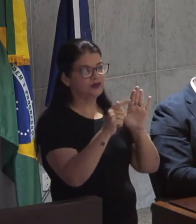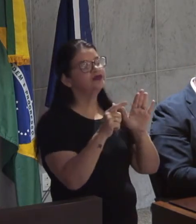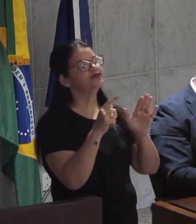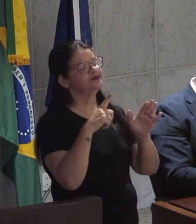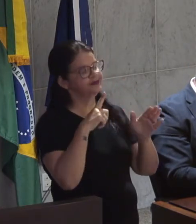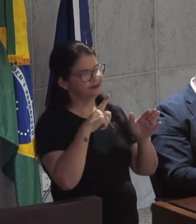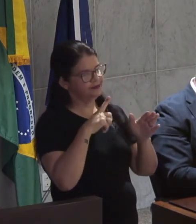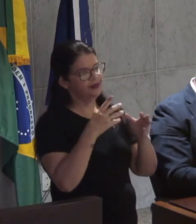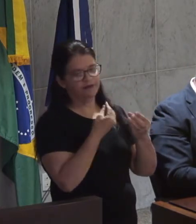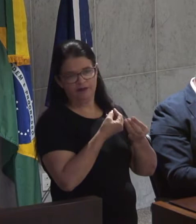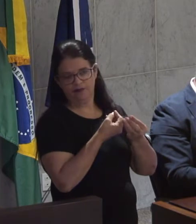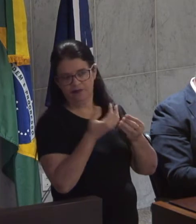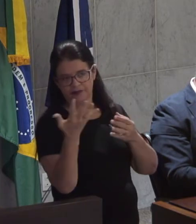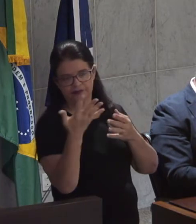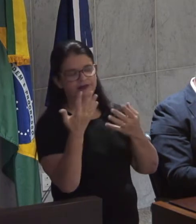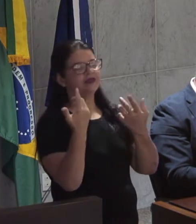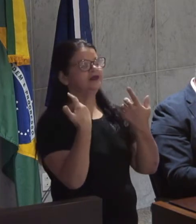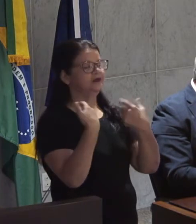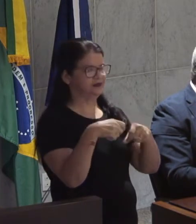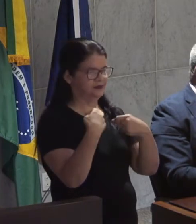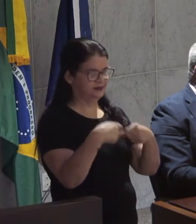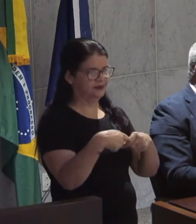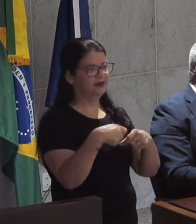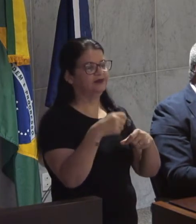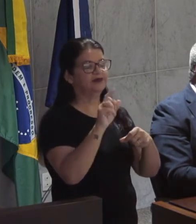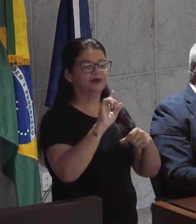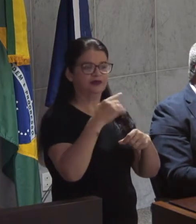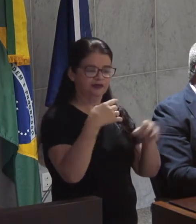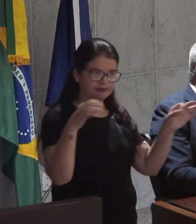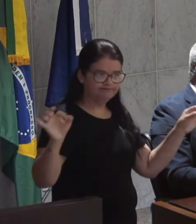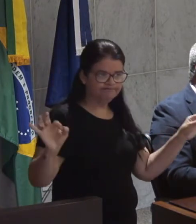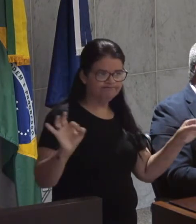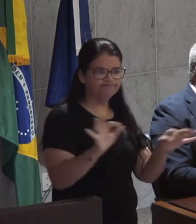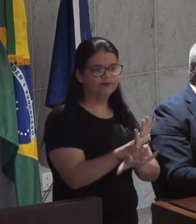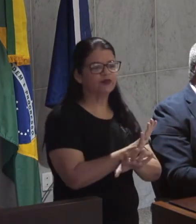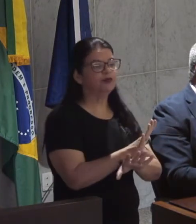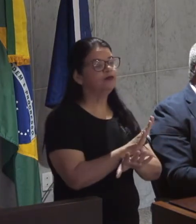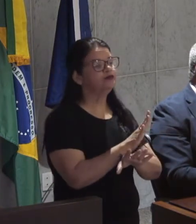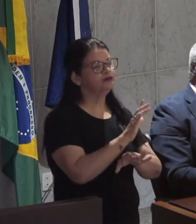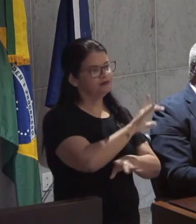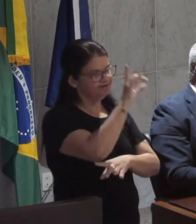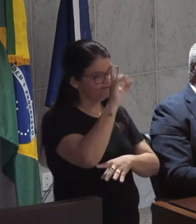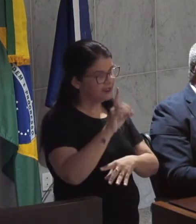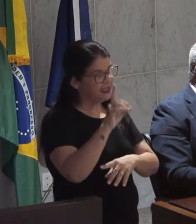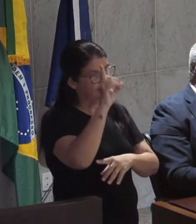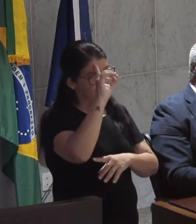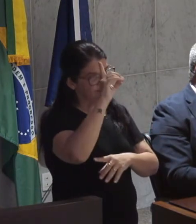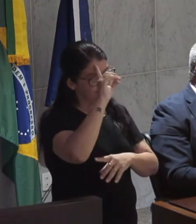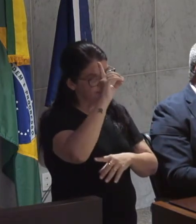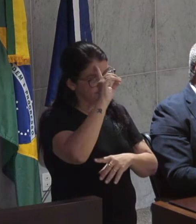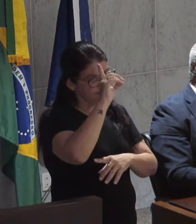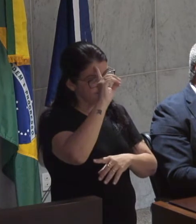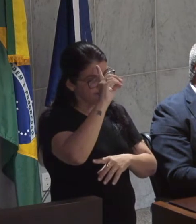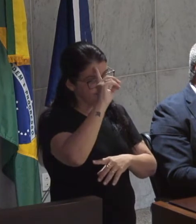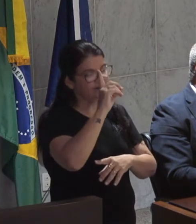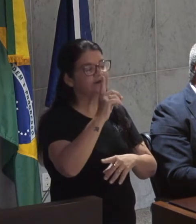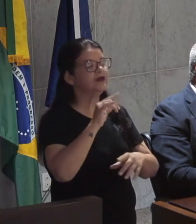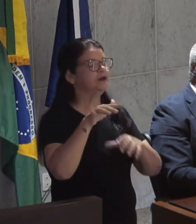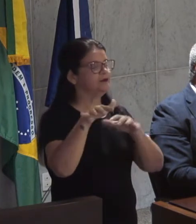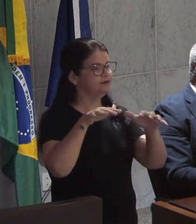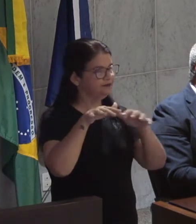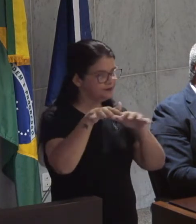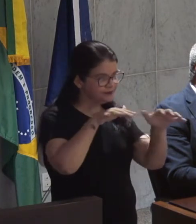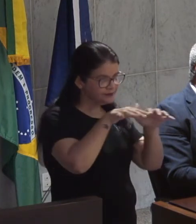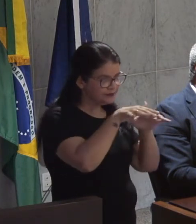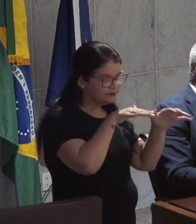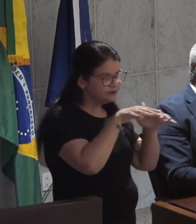talvez seja necessário. Que a gente esteja pronto para, no dia a dia, estar nos mobilizando